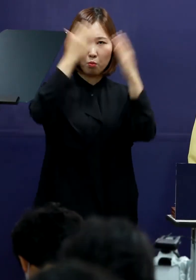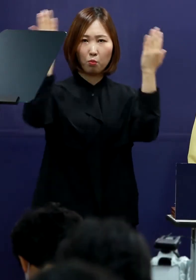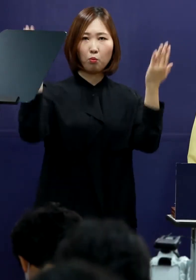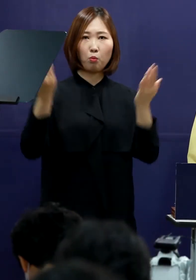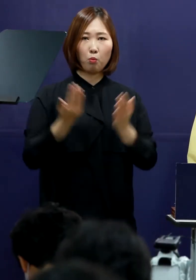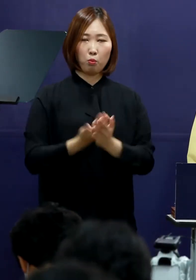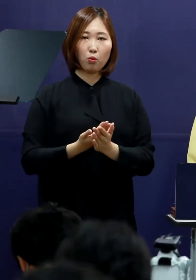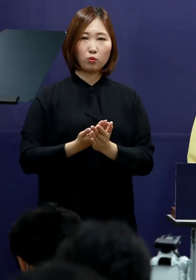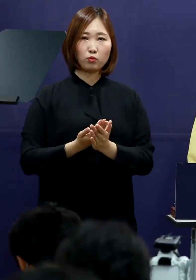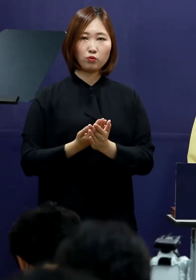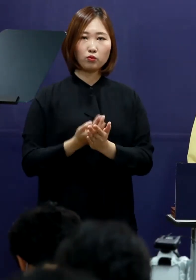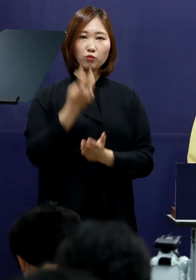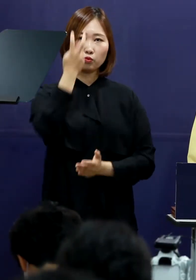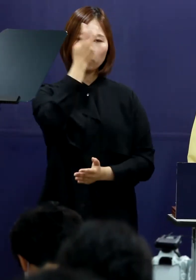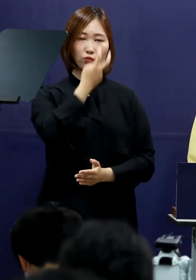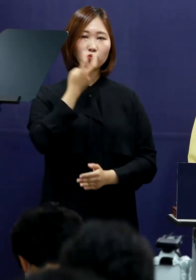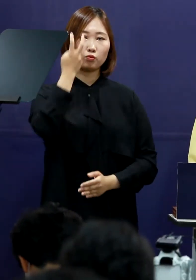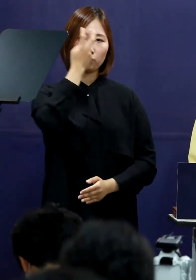대해서